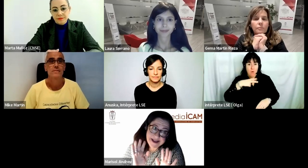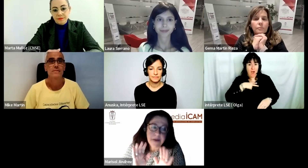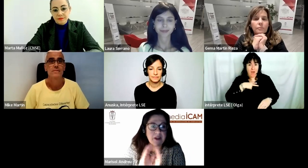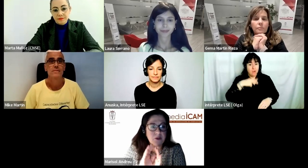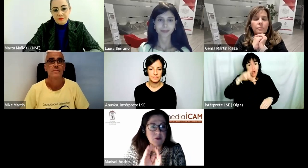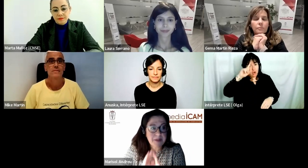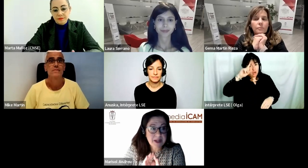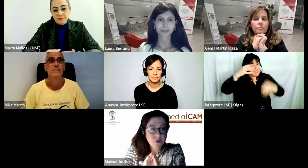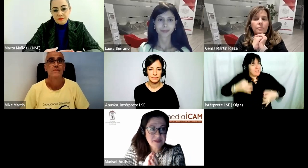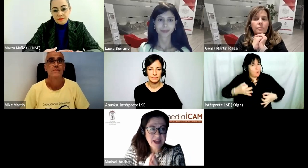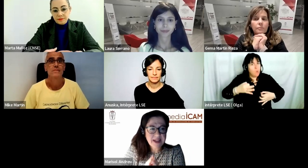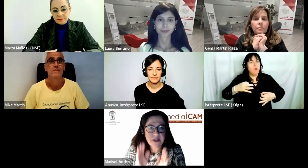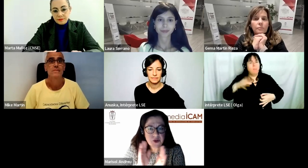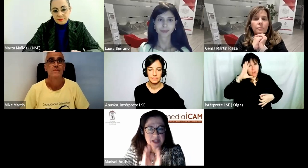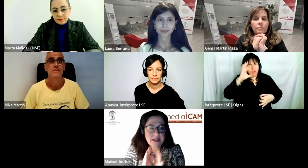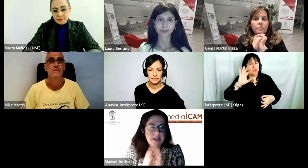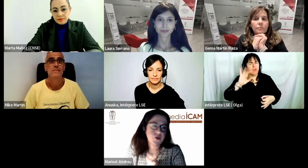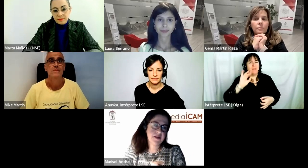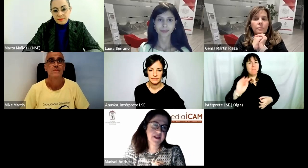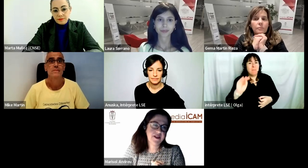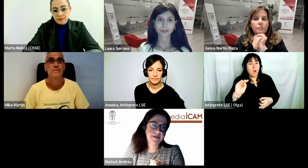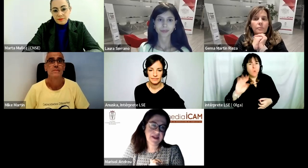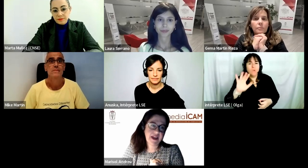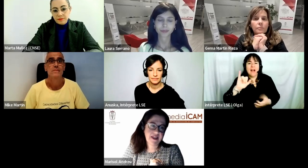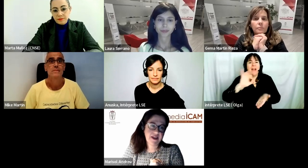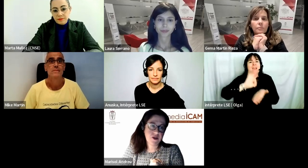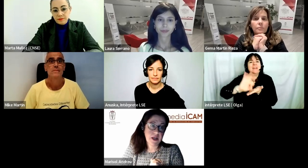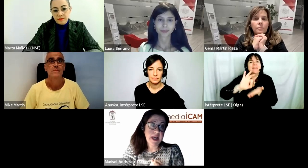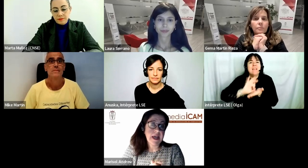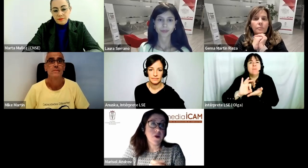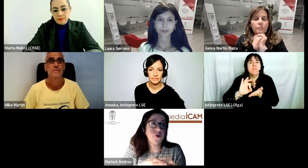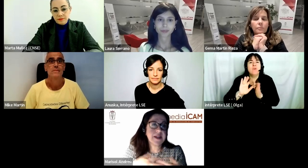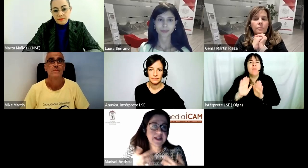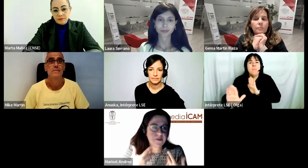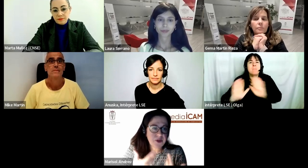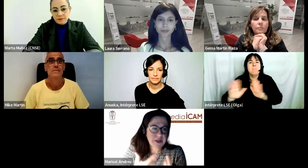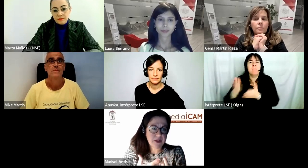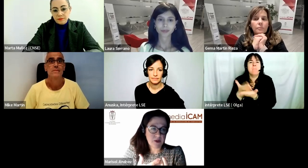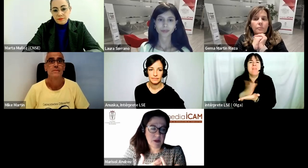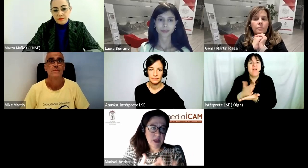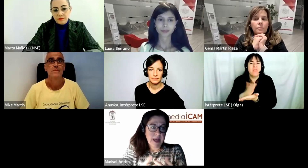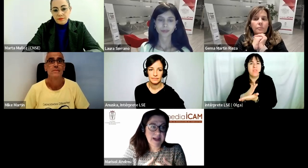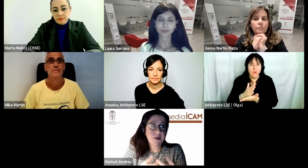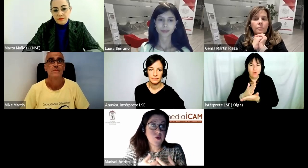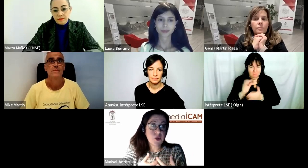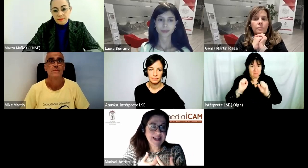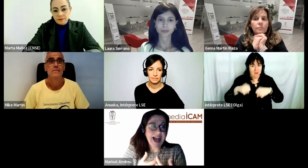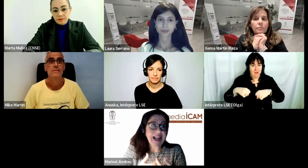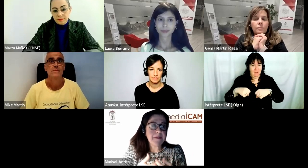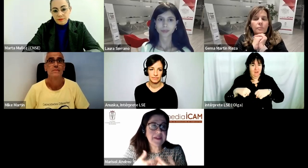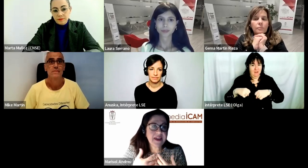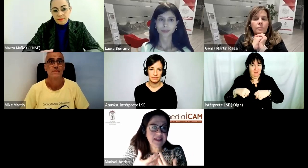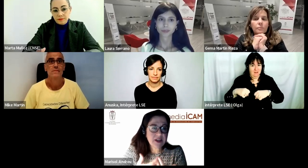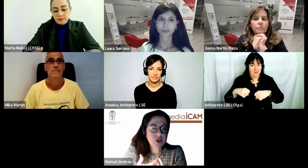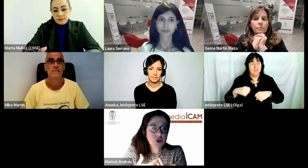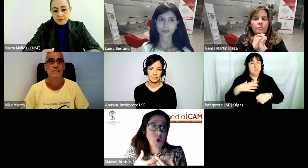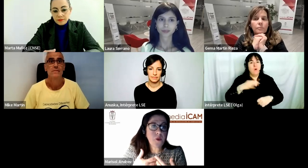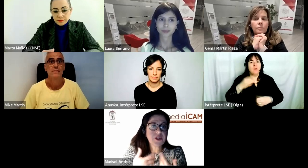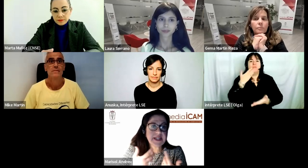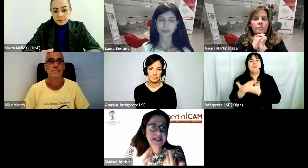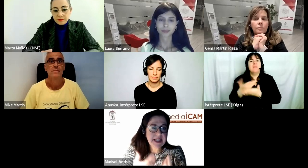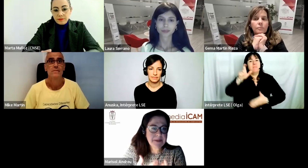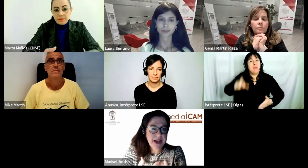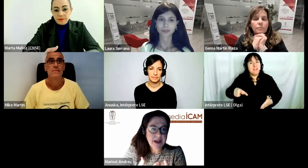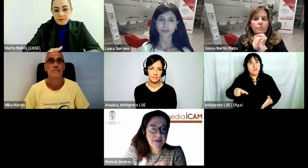sé, pero pregunta y seguro que tienen un servicio de mediación. Hubieras podido recurrir a la mediación